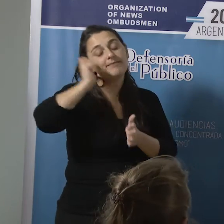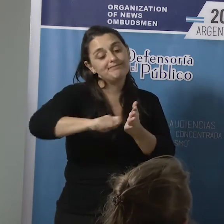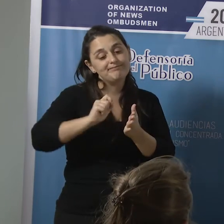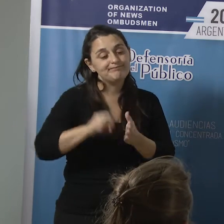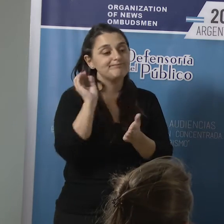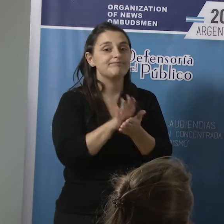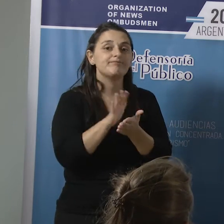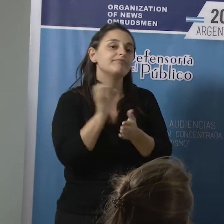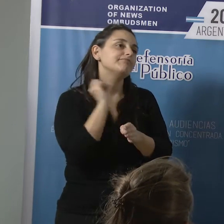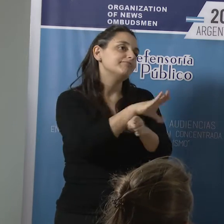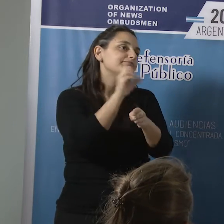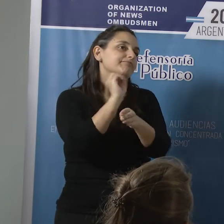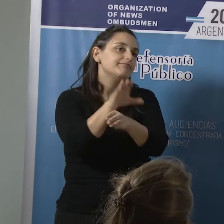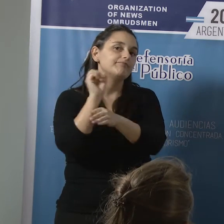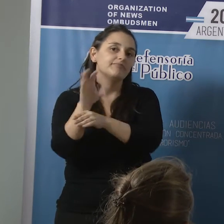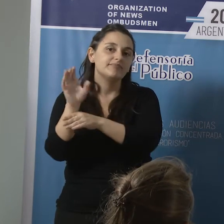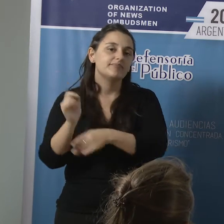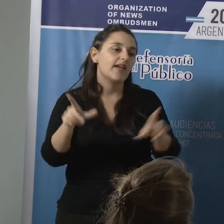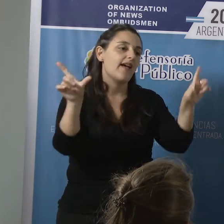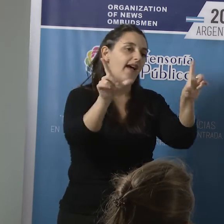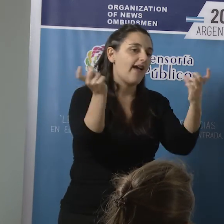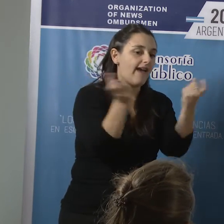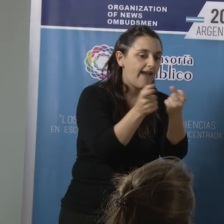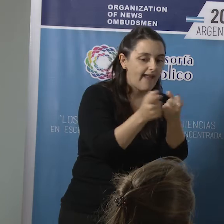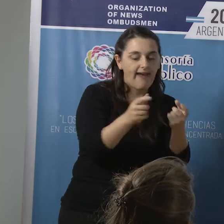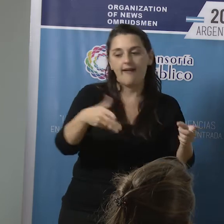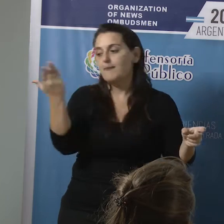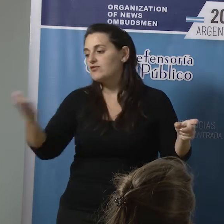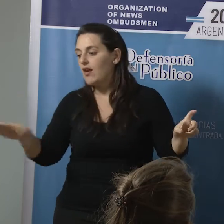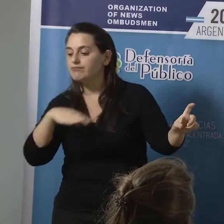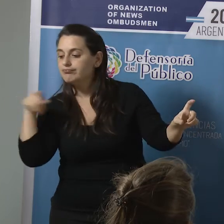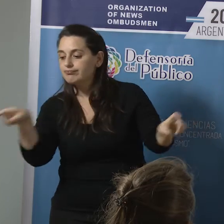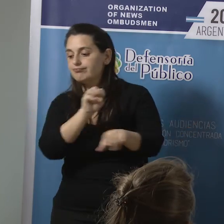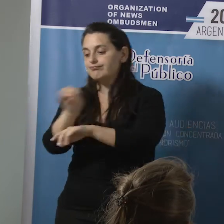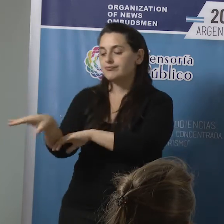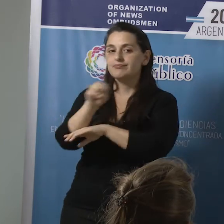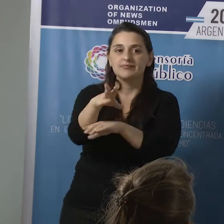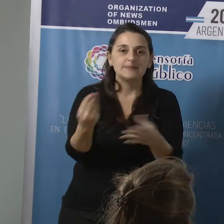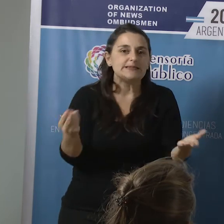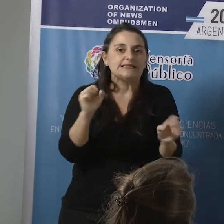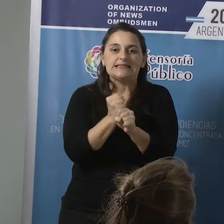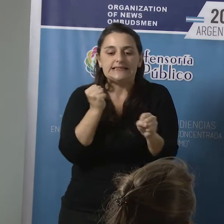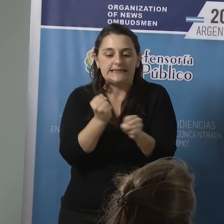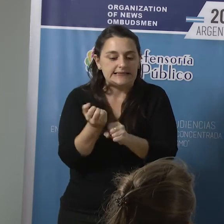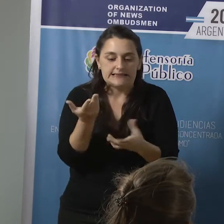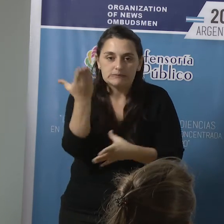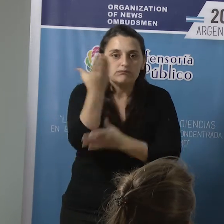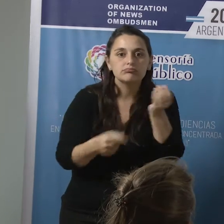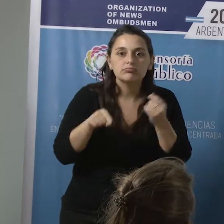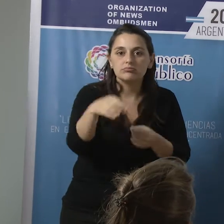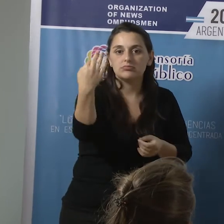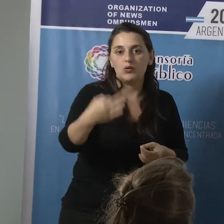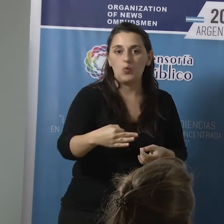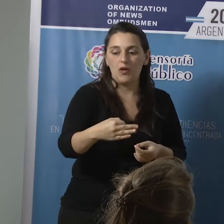los canales, al televidente y pareciera que no tienen significado. Entonces no hay un acompañamiento y tampoco hay